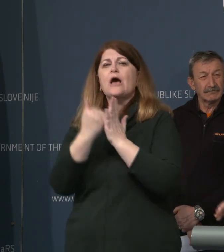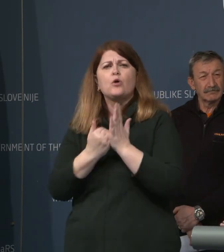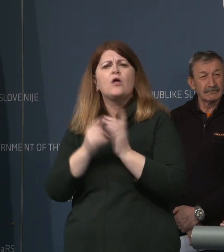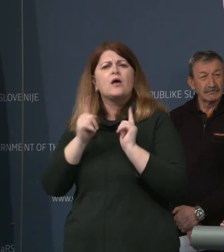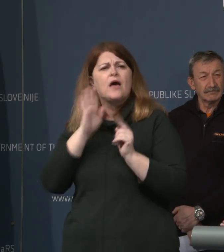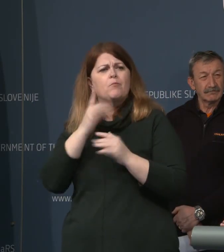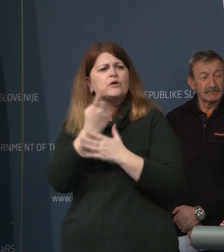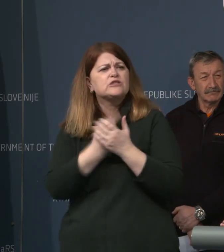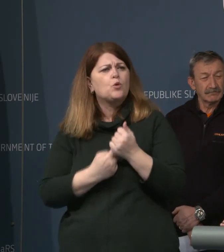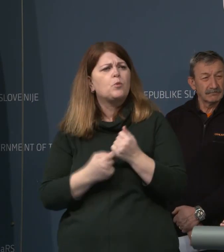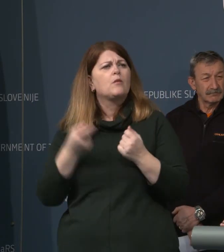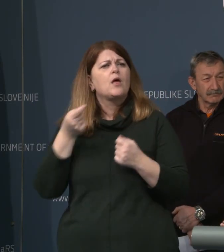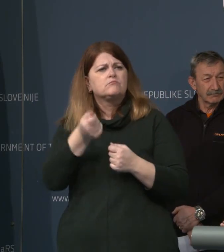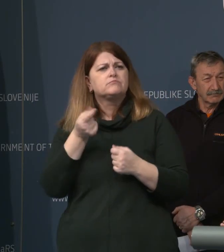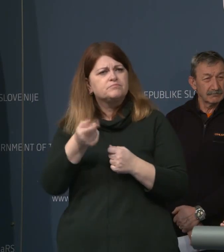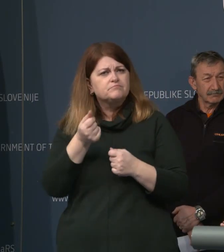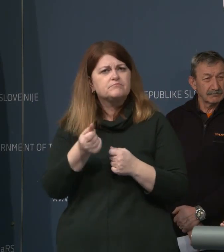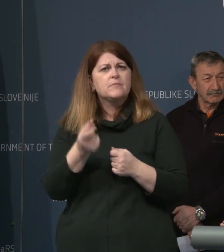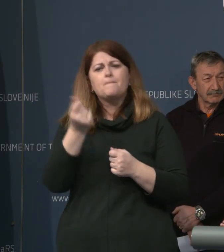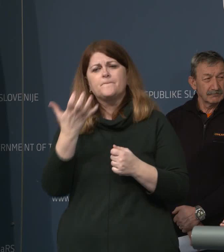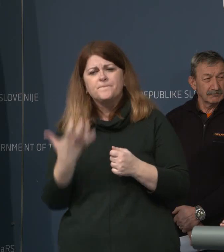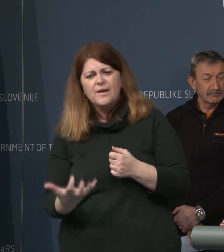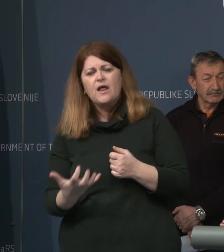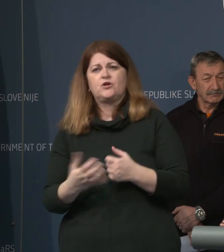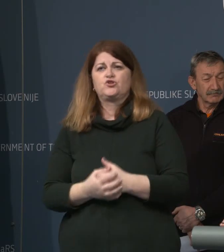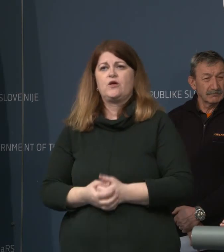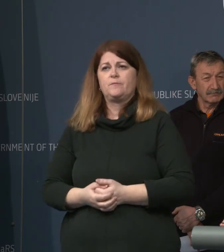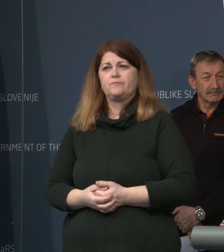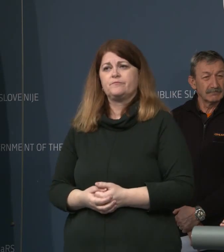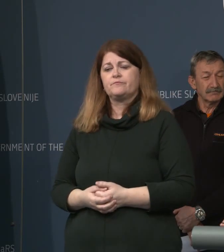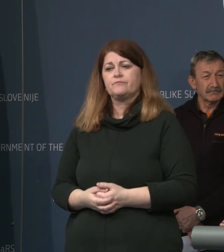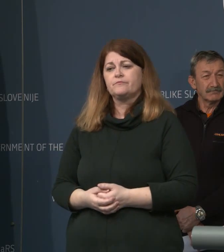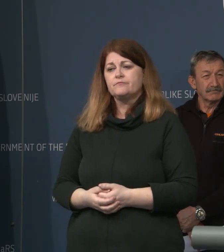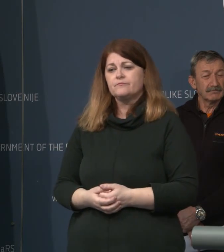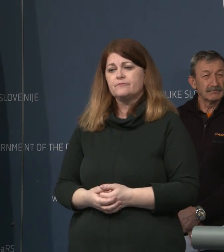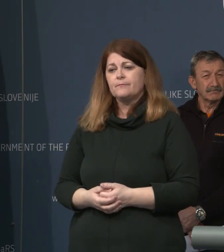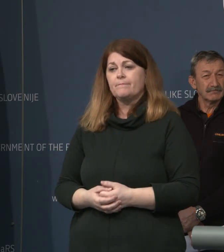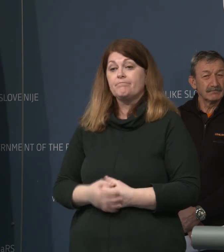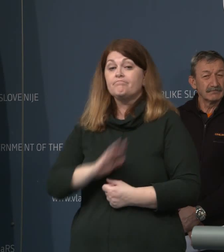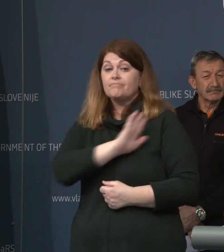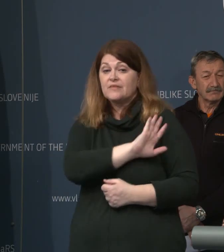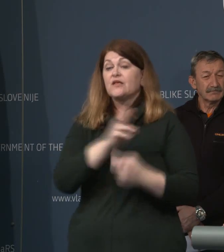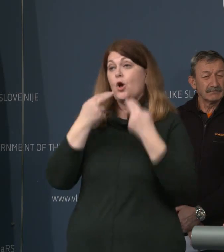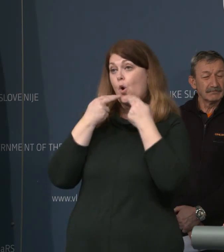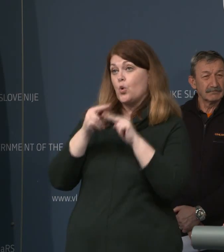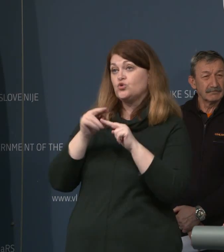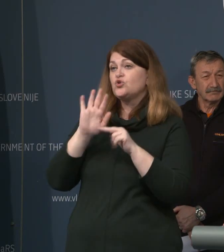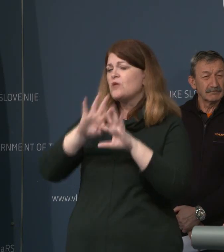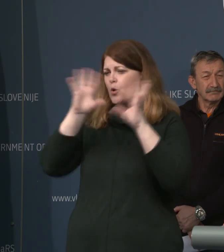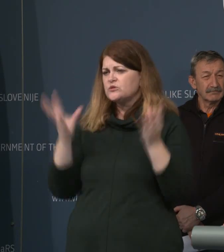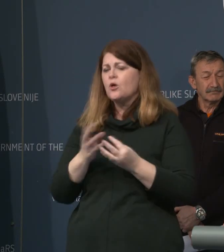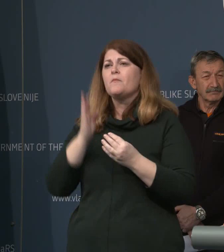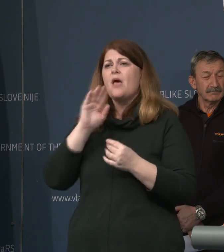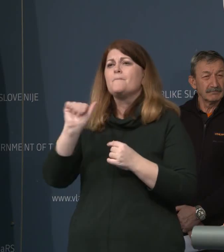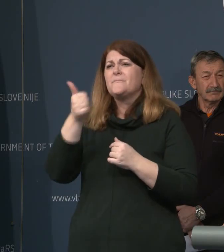kaj bo z izgubljenim dohodkom oziroma z nadomestili za ta dohodek. Naš odziv na vse to je bil, da